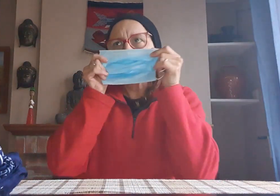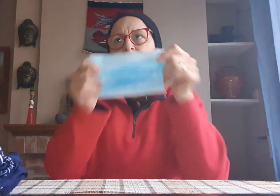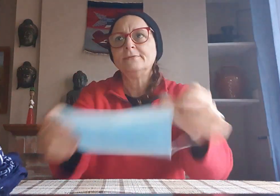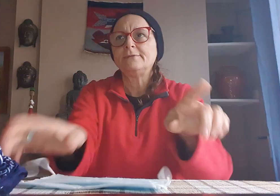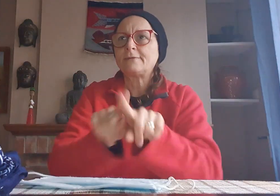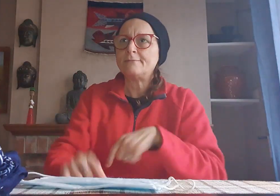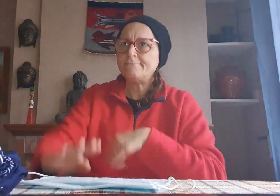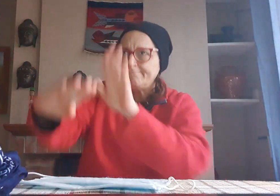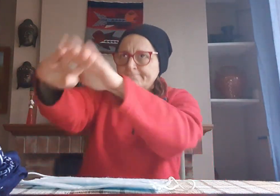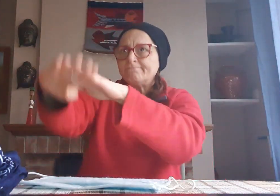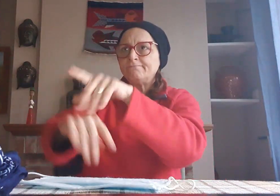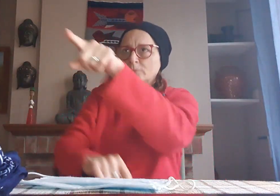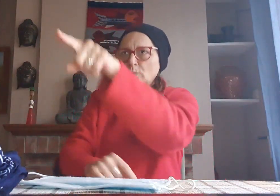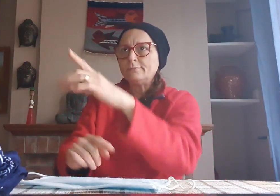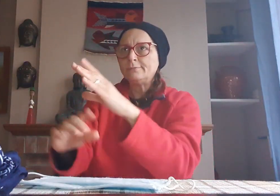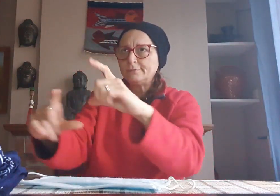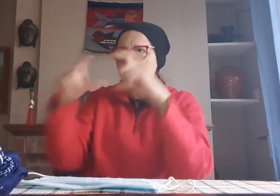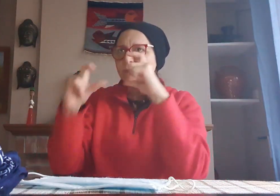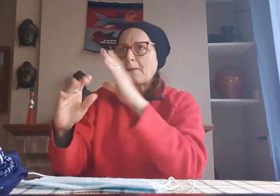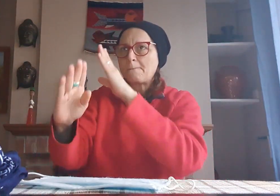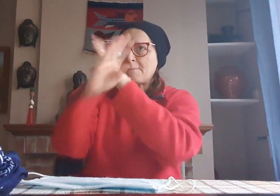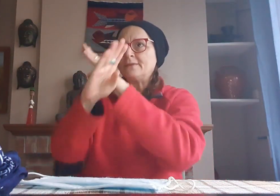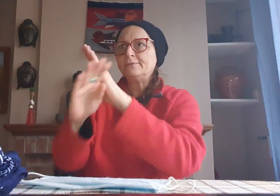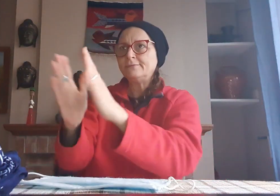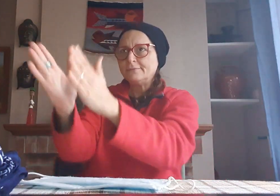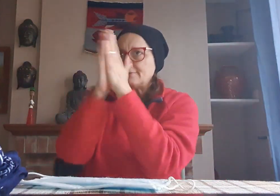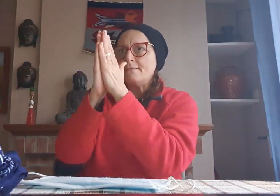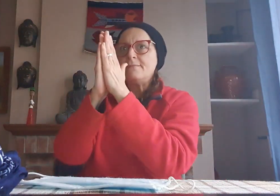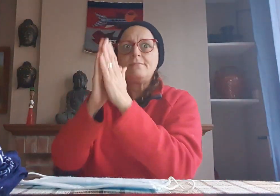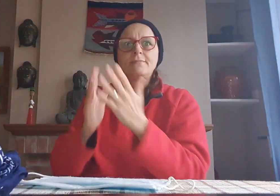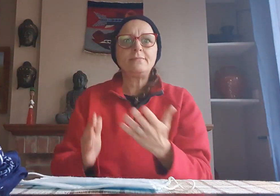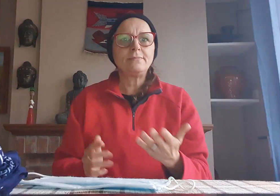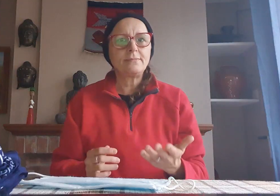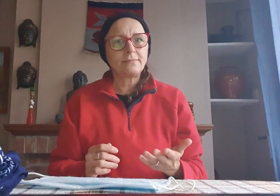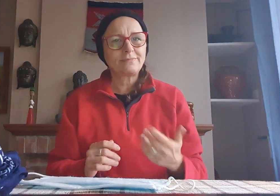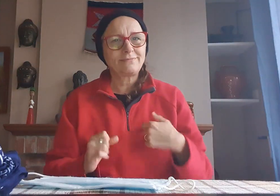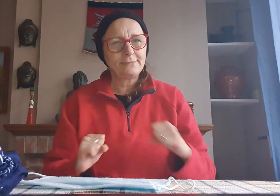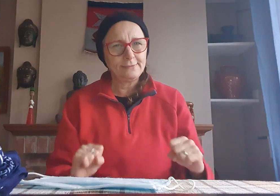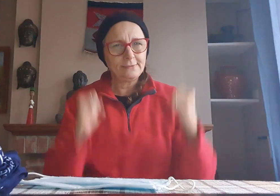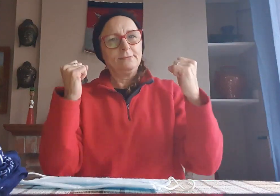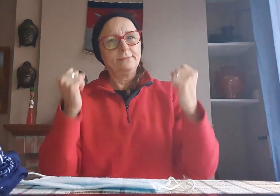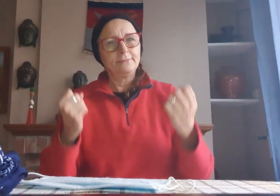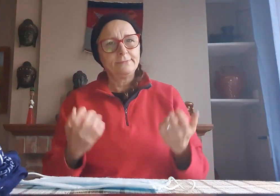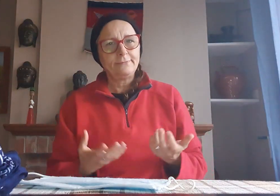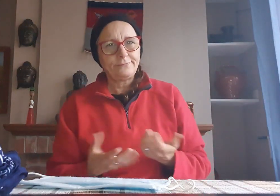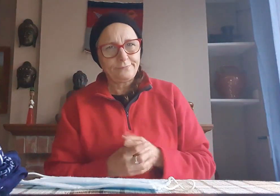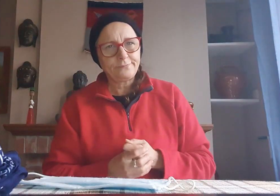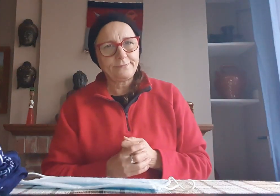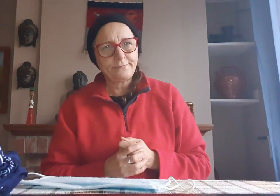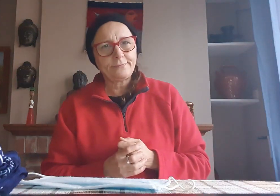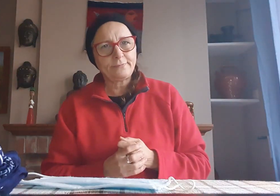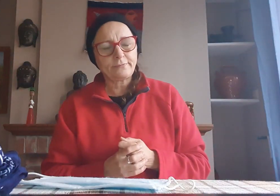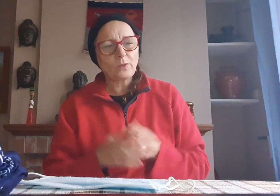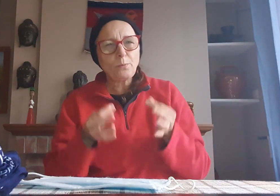pena, Dacia. Sí. He oído hablar mucho de ti. Yo también he oído hablar de ti. ¿Cómo estás? ¿Cómo estás? Encantada de conocerte. ¿Os apetece una copa de